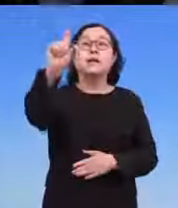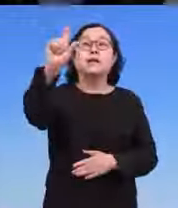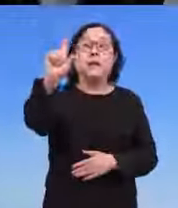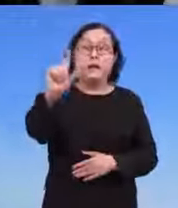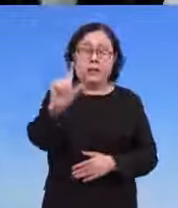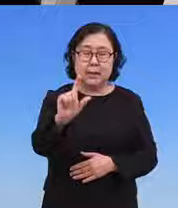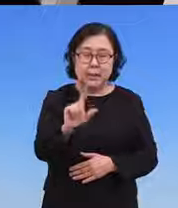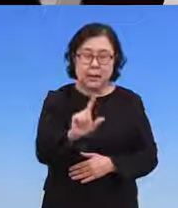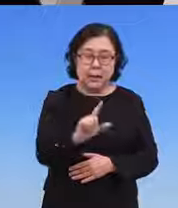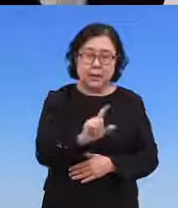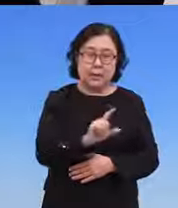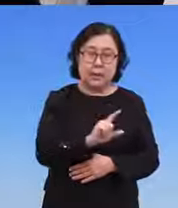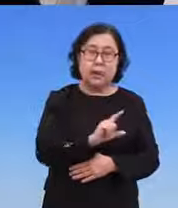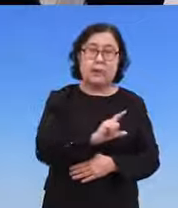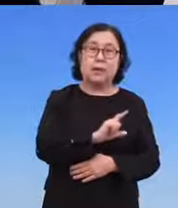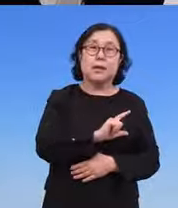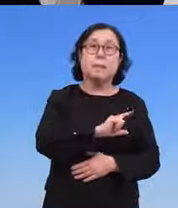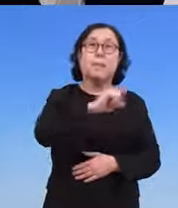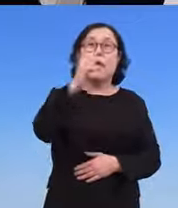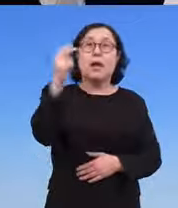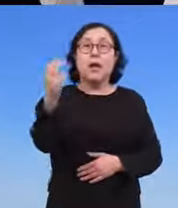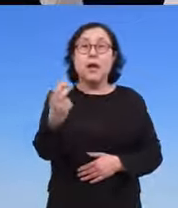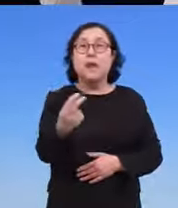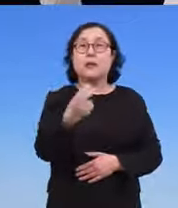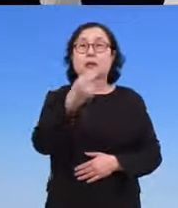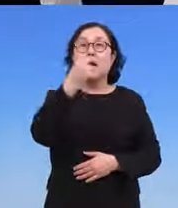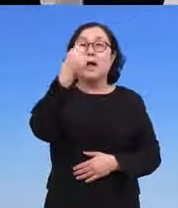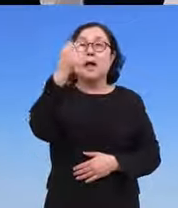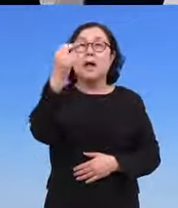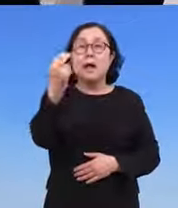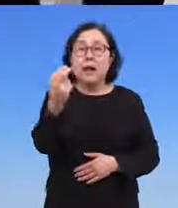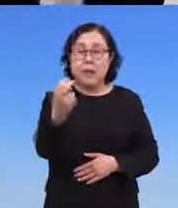그 이름의 생명이